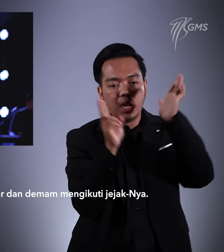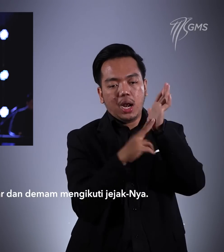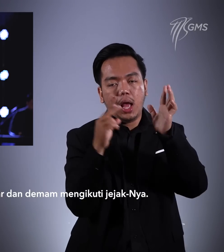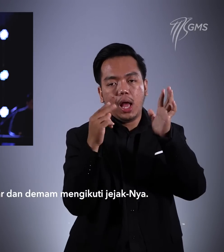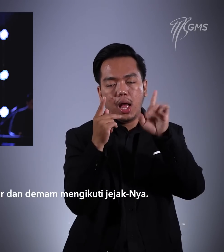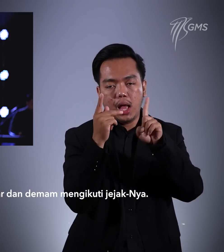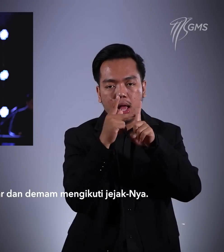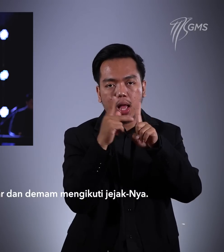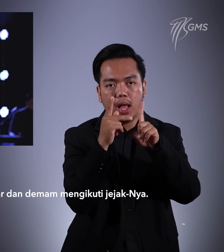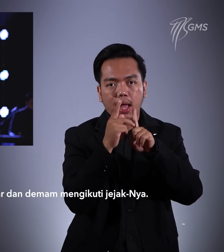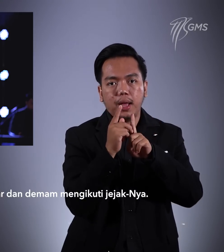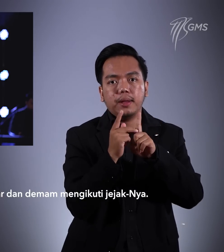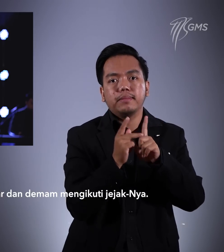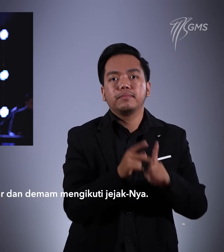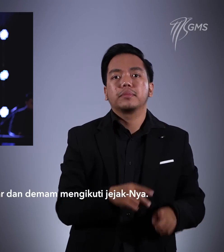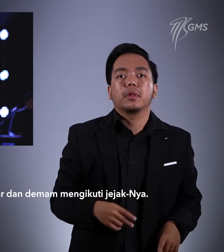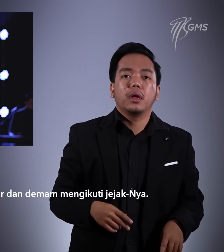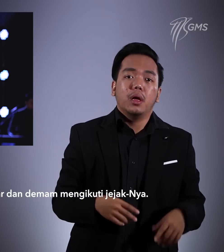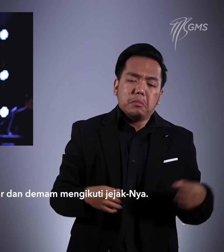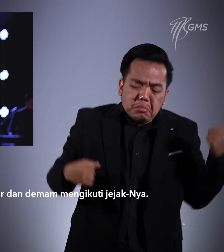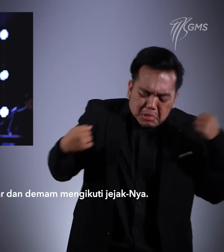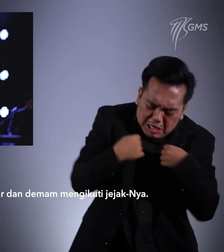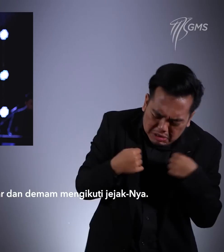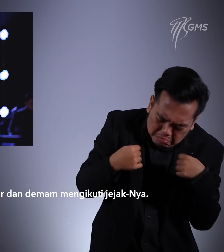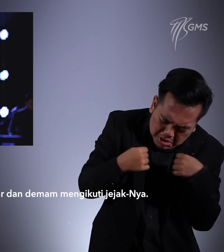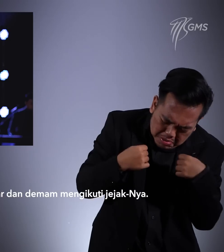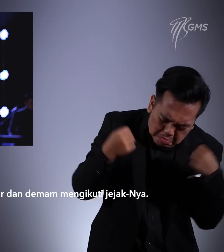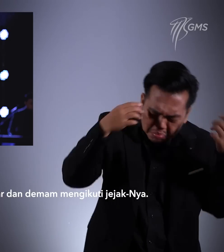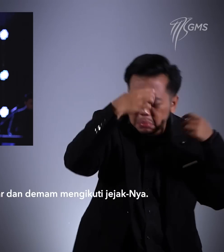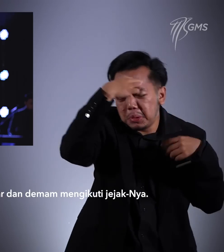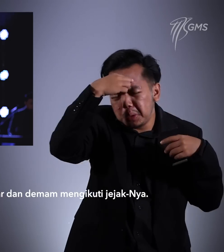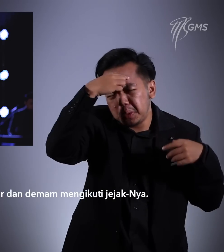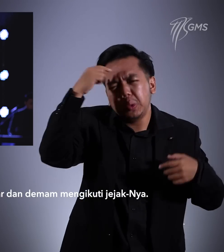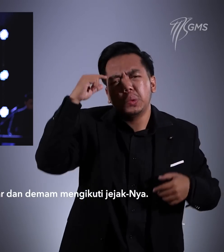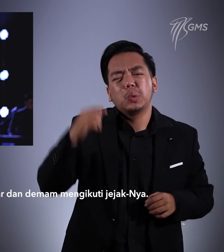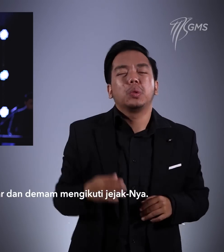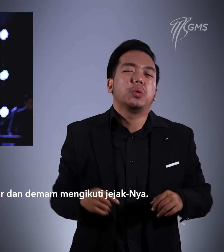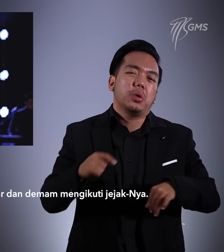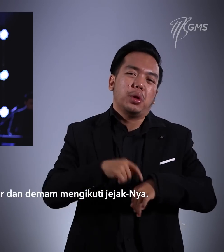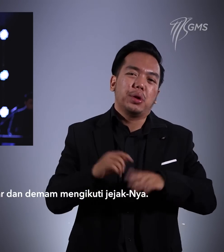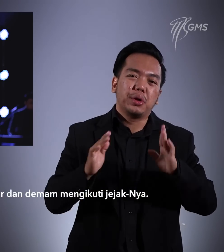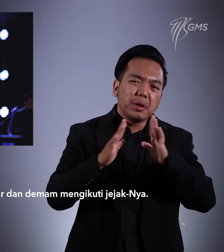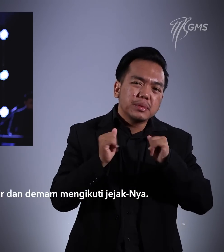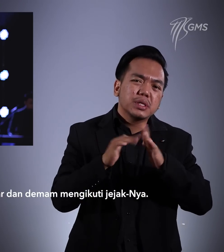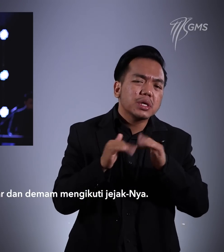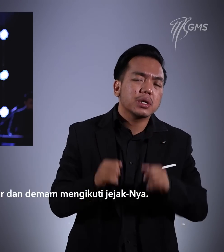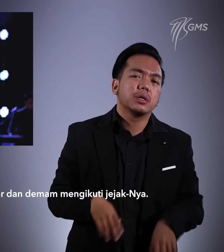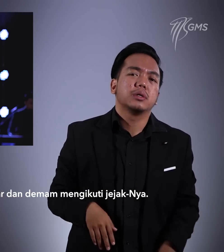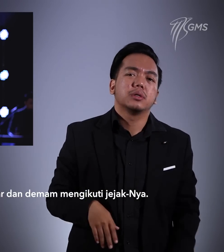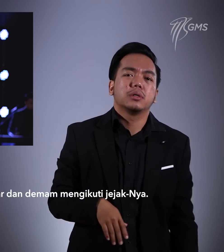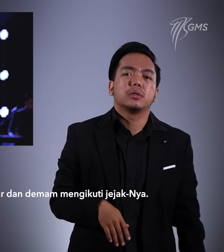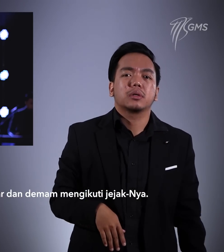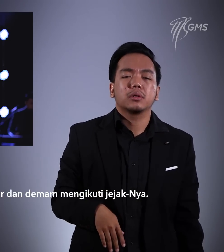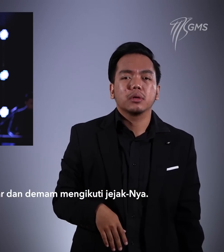penyakit. Demam mengikuti. Saya bisa bayangkan anak-anak sulung di Mesir itu termasuk ternak-ternaknya kena demam semua.